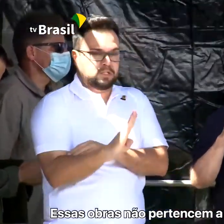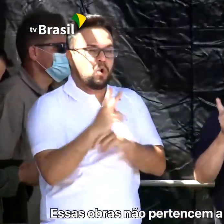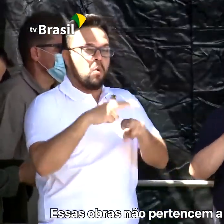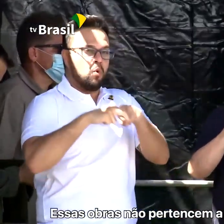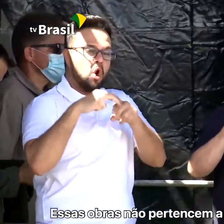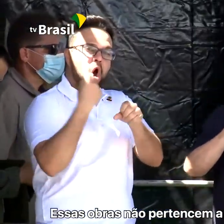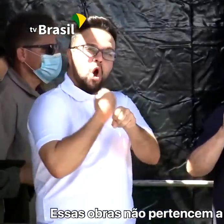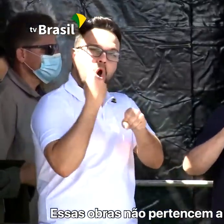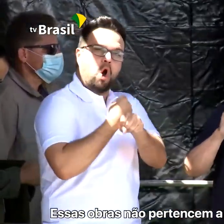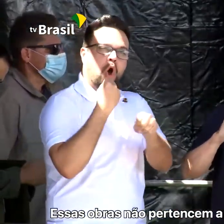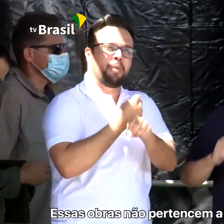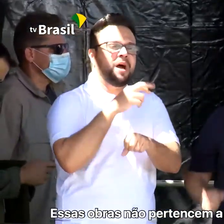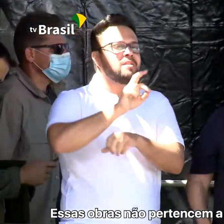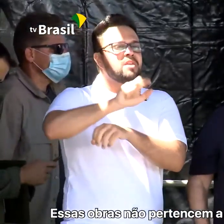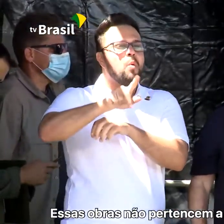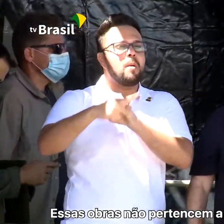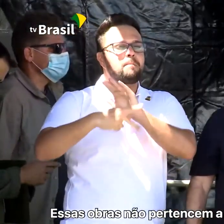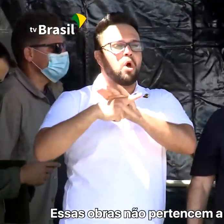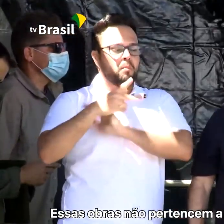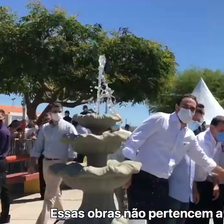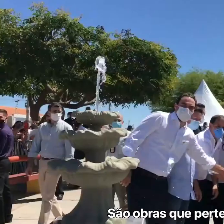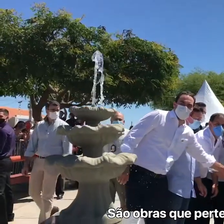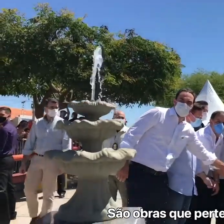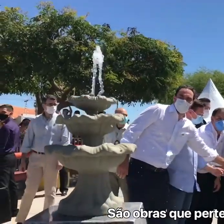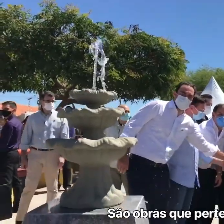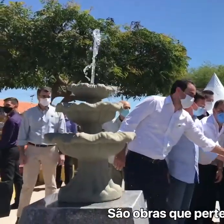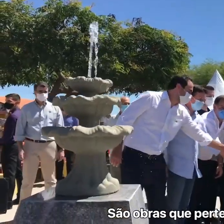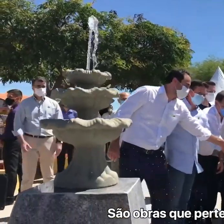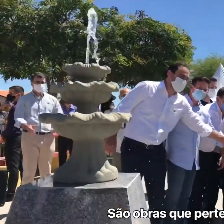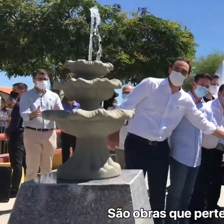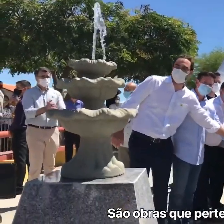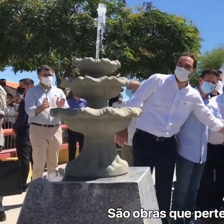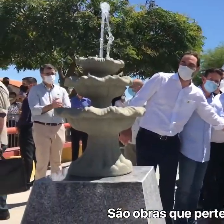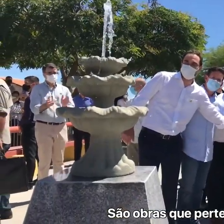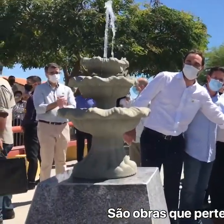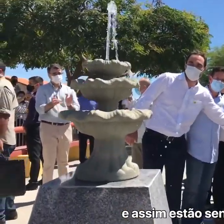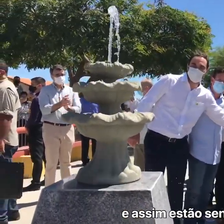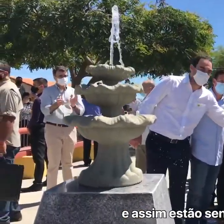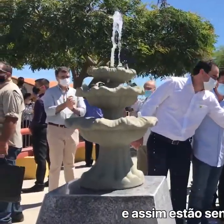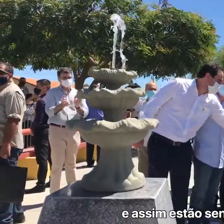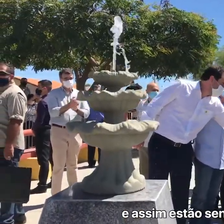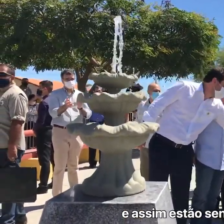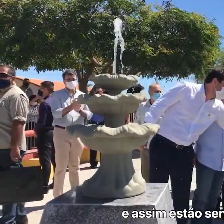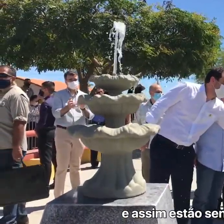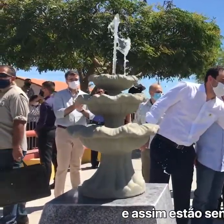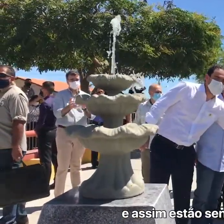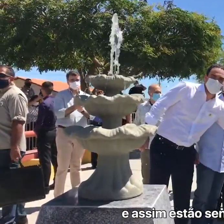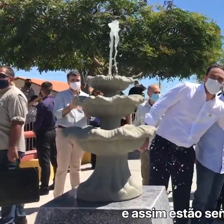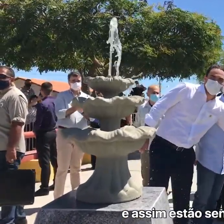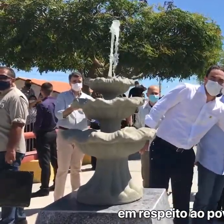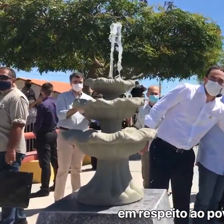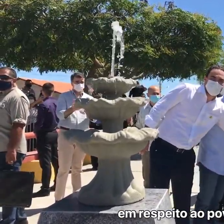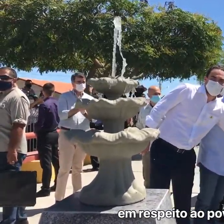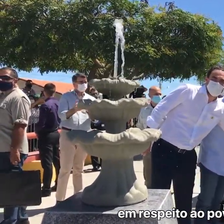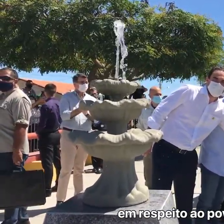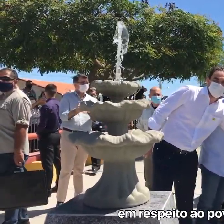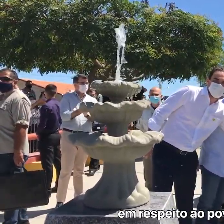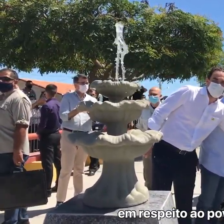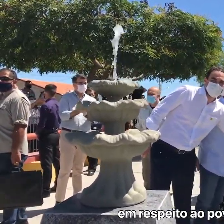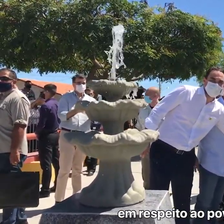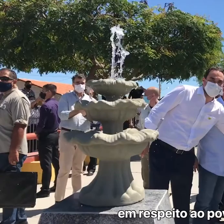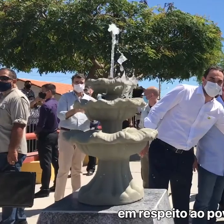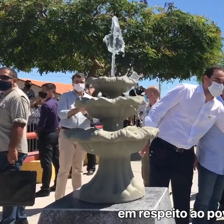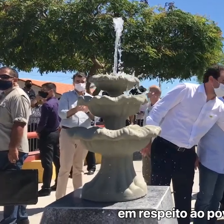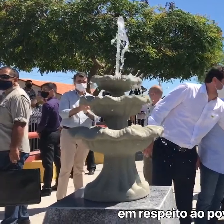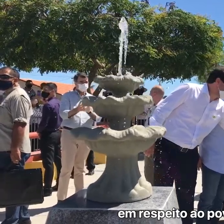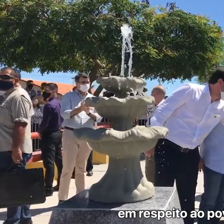obras não pertencem a um governo de ocasião. São obras que pertencem ao povo e assim estão sendo tratadas em respeito